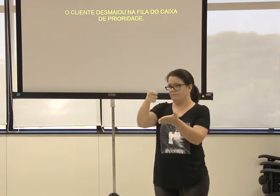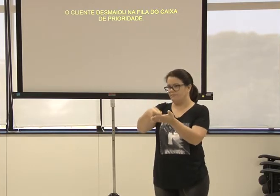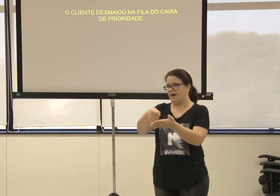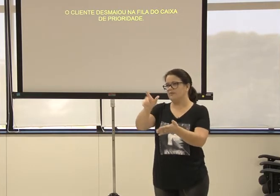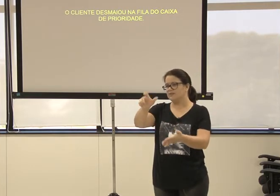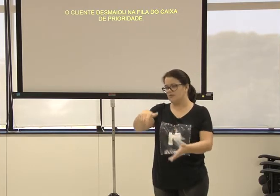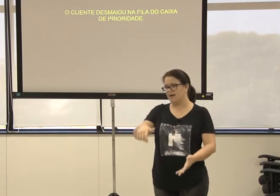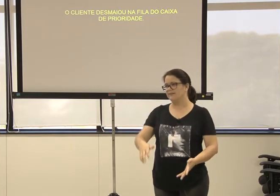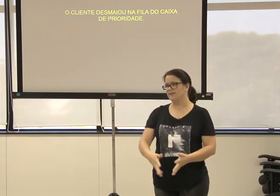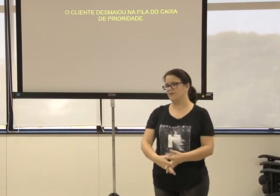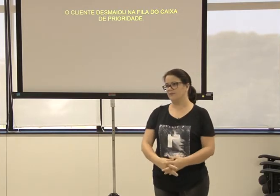paga o seu cartão.